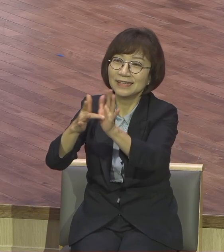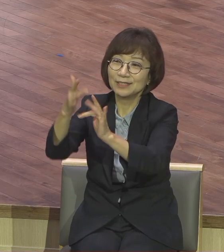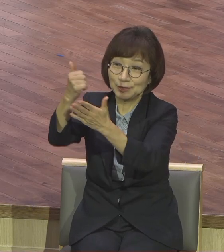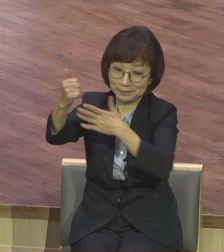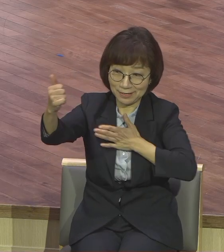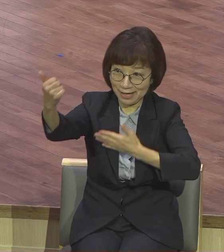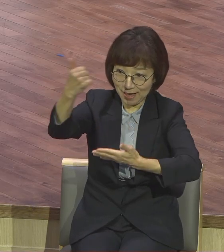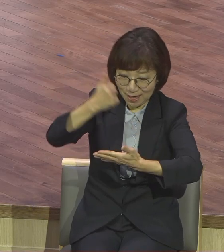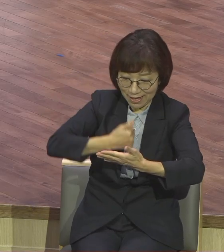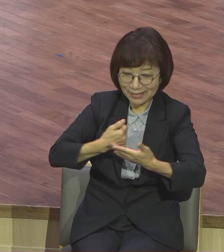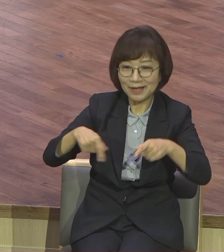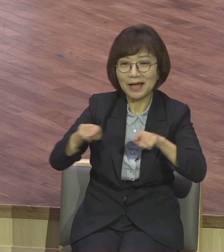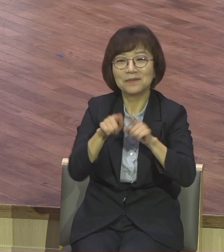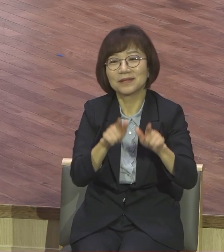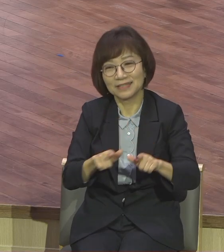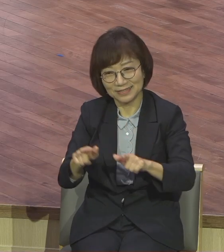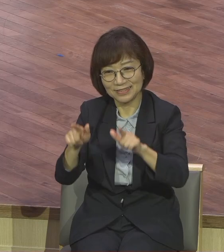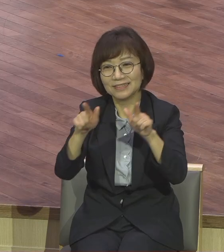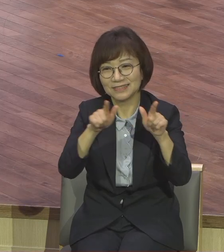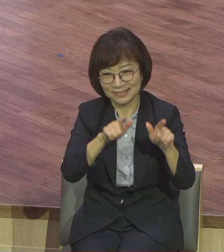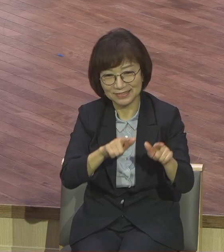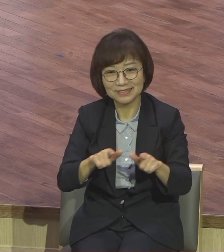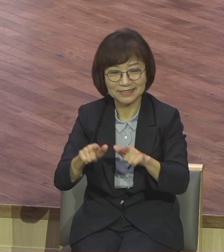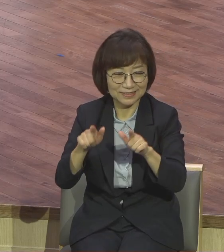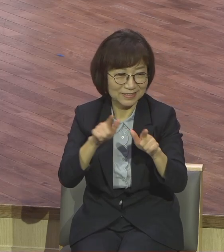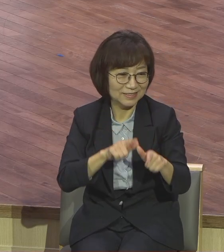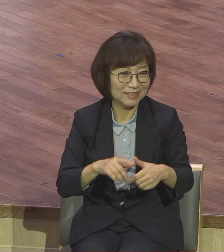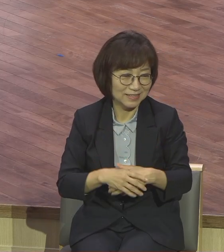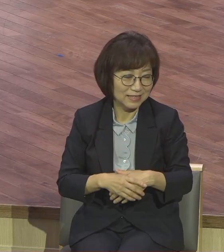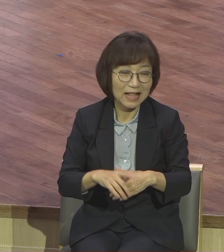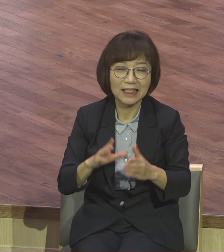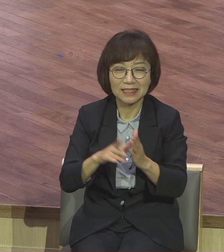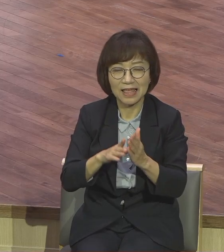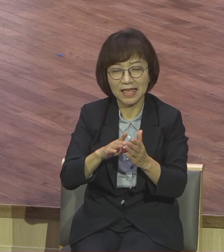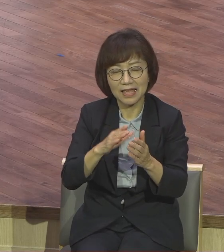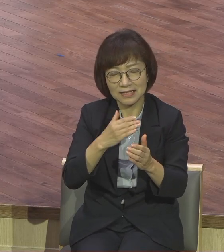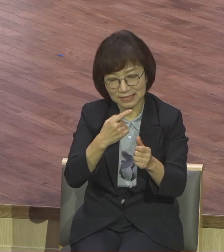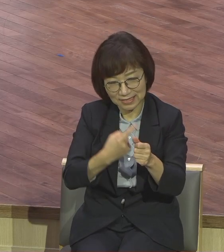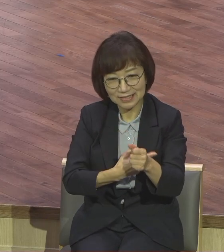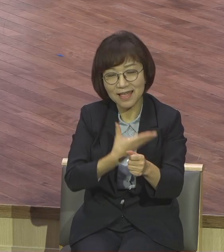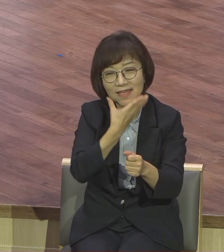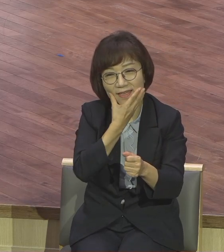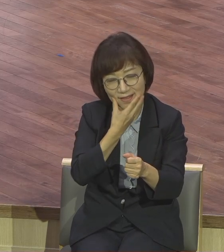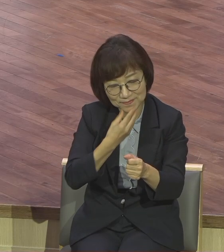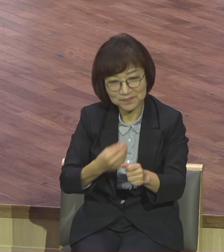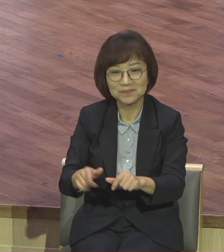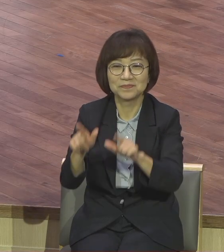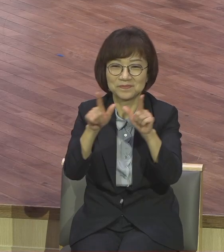여기에 모든 응답이 행복이 다 들어있어요.